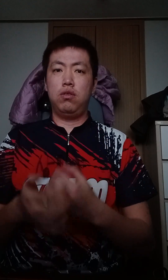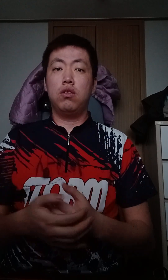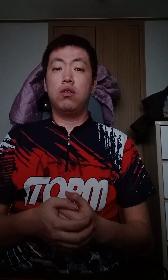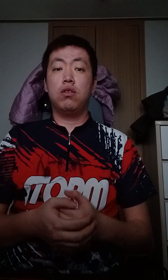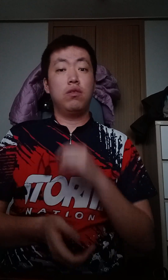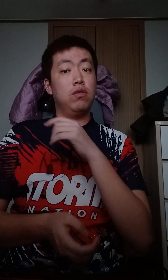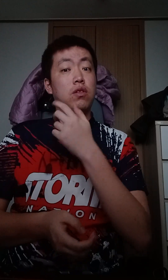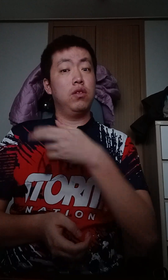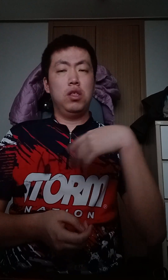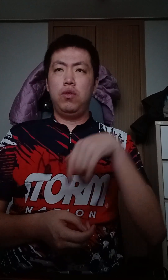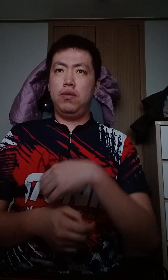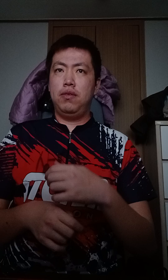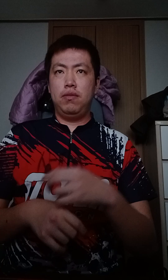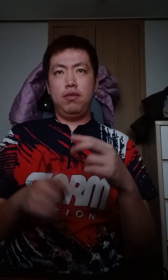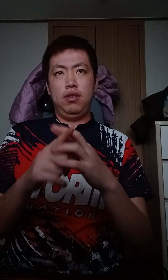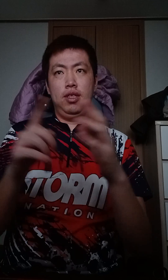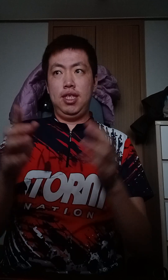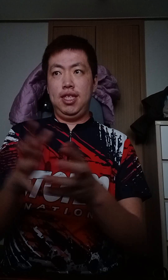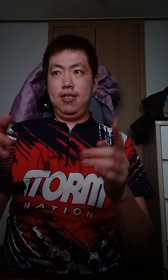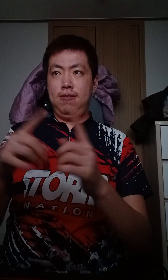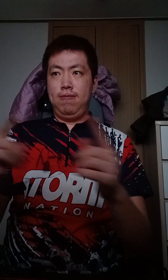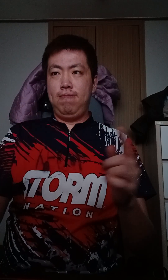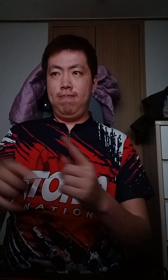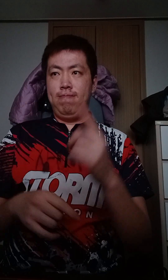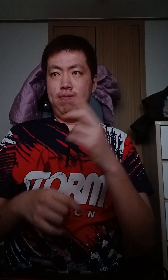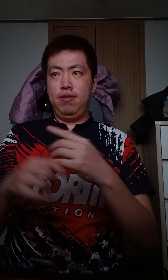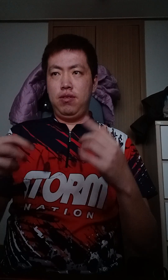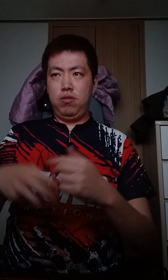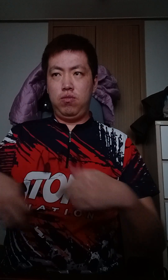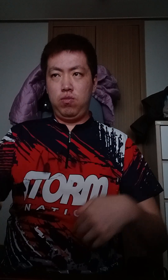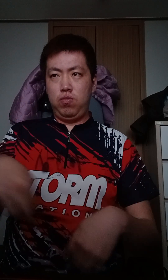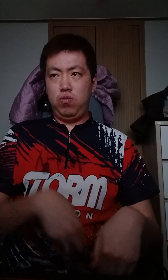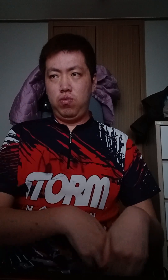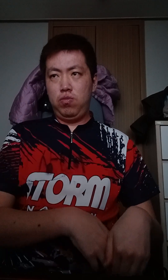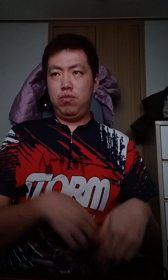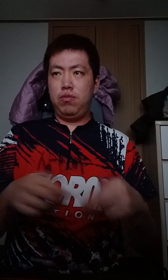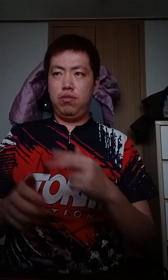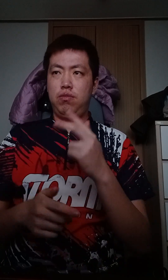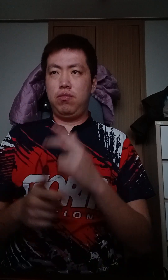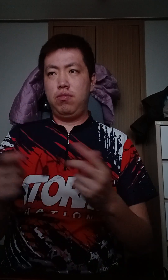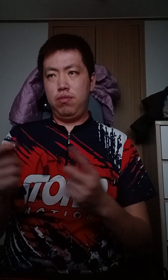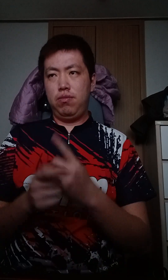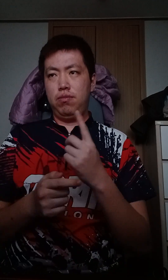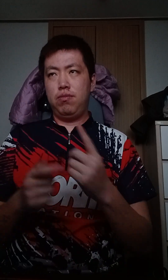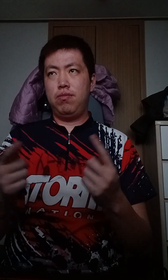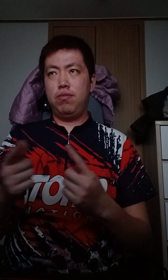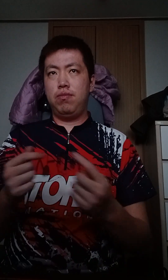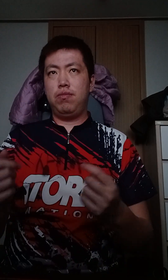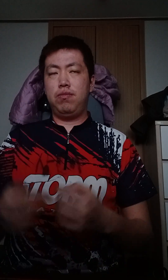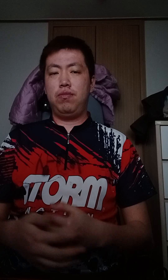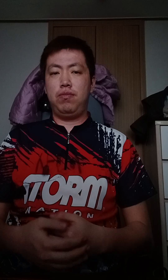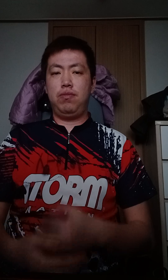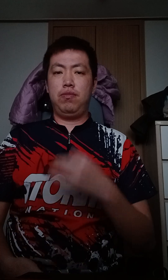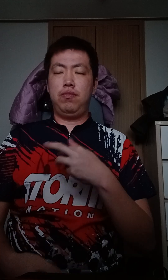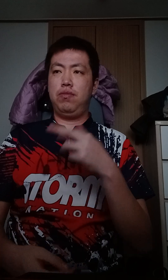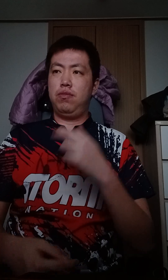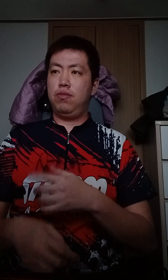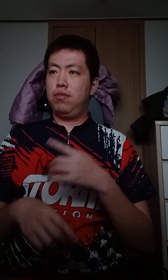사고 미니버스의 사업용 차량 등록과 안전벨트 착용 여부를 조사하고 있습니다. 경찰은 오늘 오전 10시부터